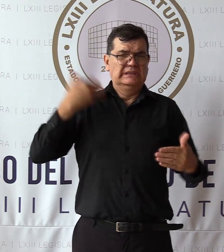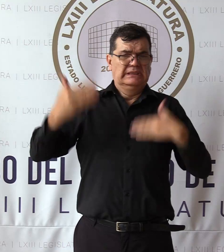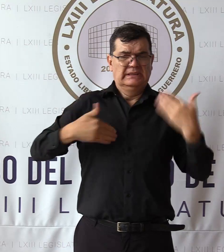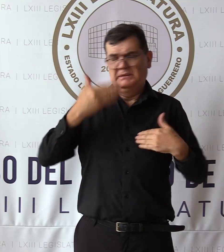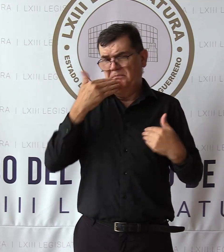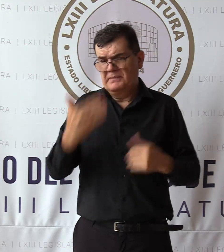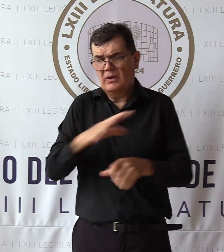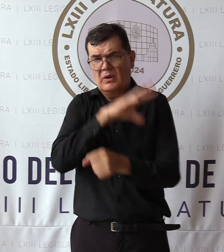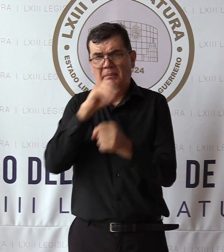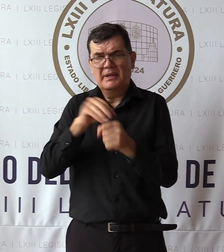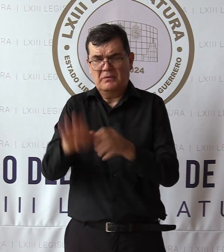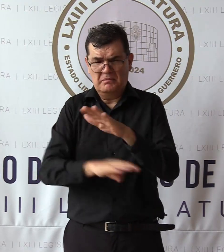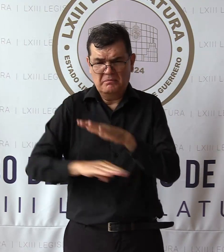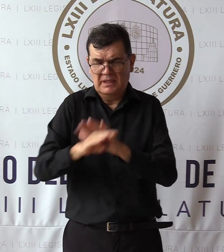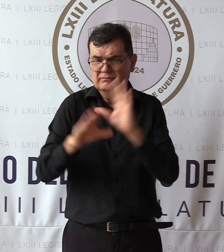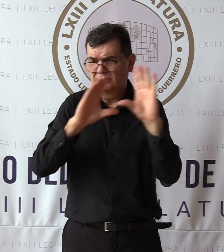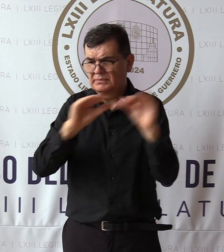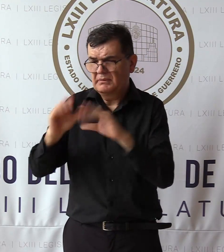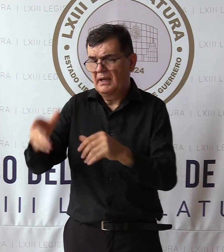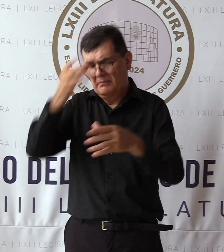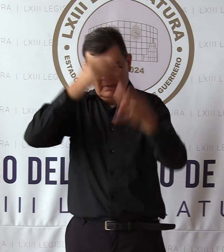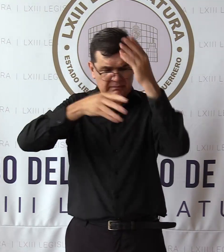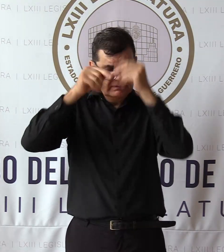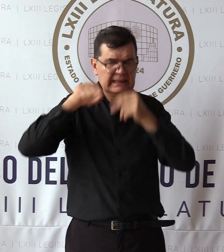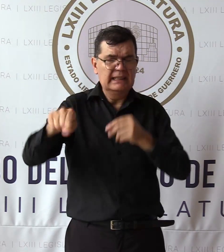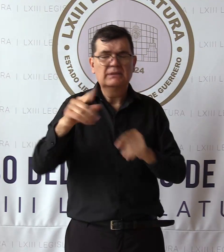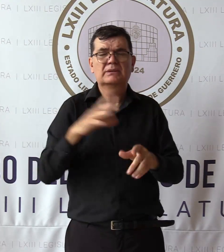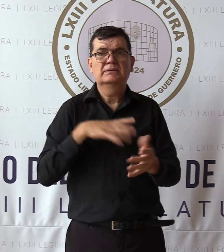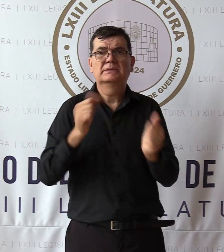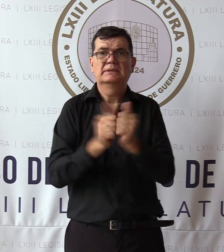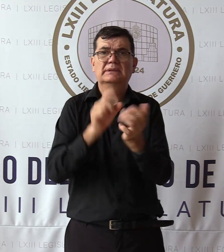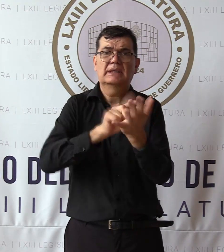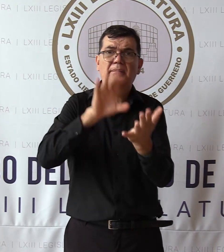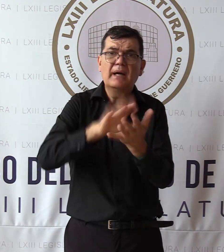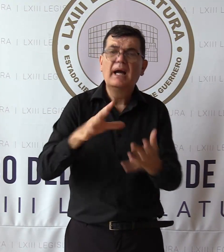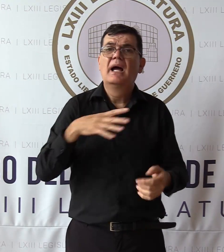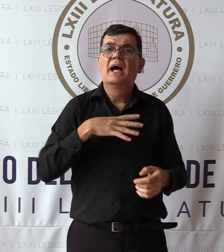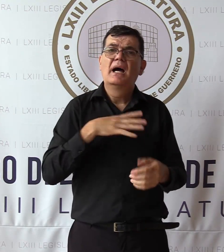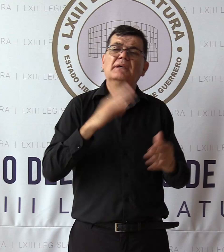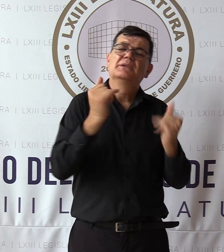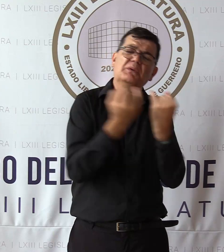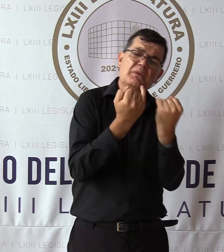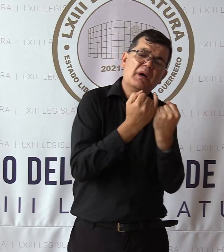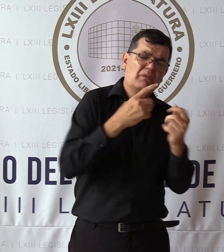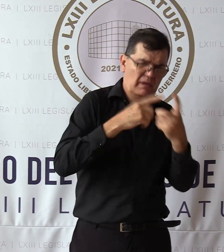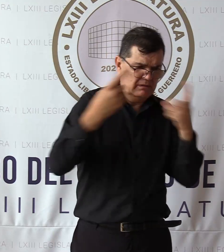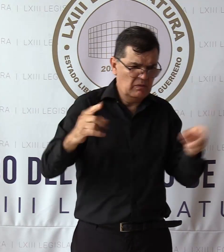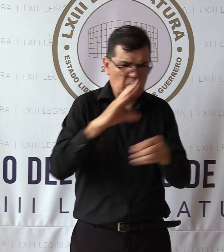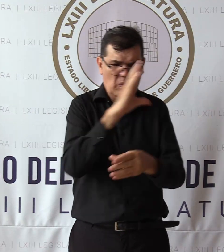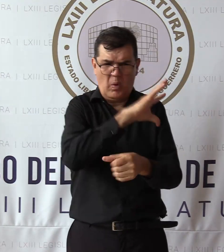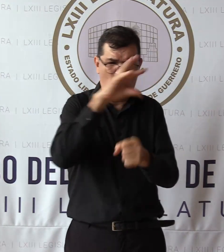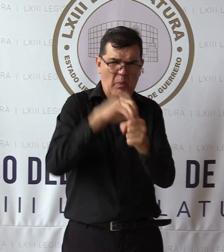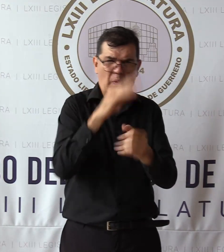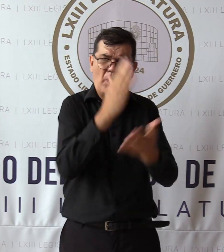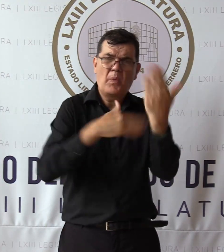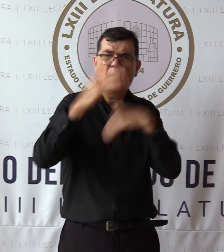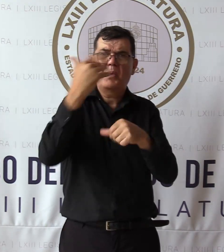básicas de aprendizaje de las personas con discapacidad, su bienestar y máximo desarrollo para la autónoma inclusión a la vida social